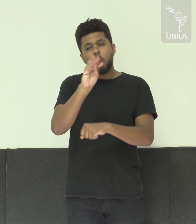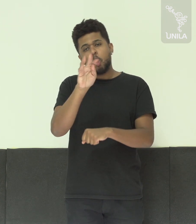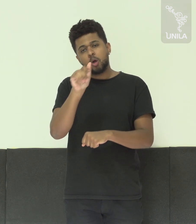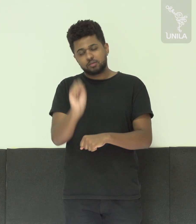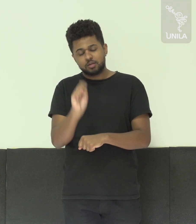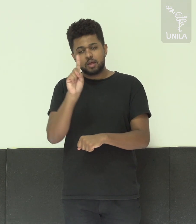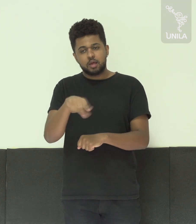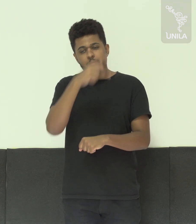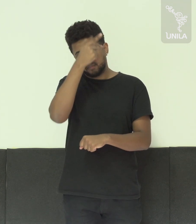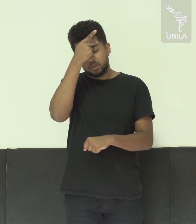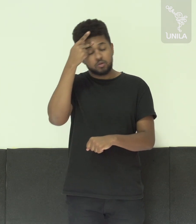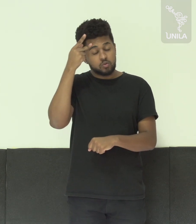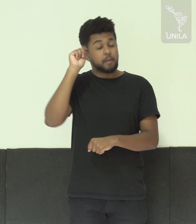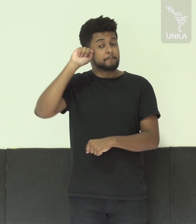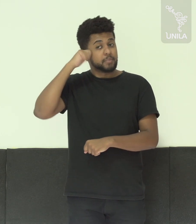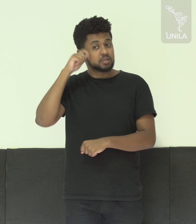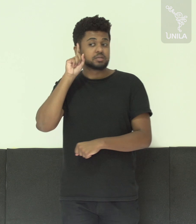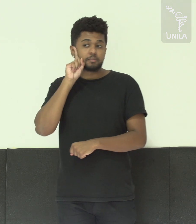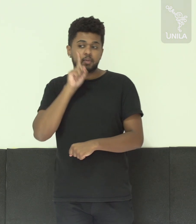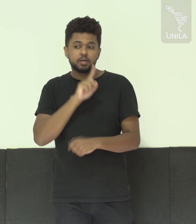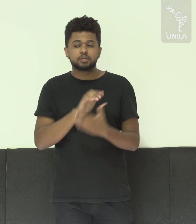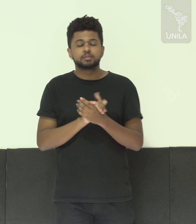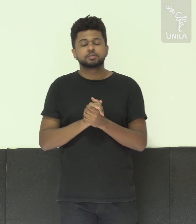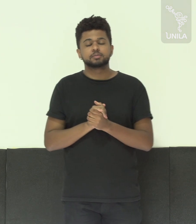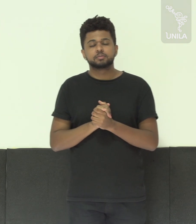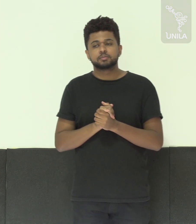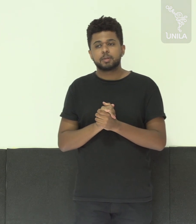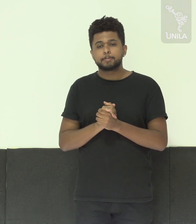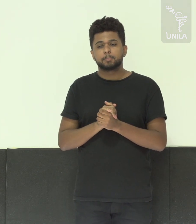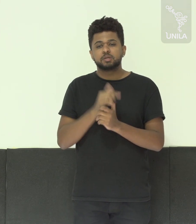cotas destinadas a pessoas pretas e pardas.